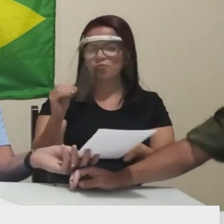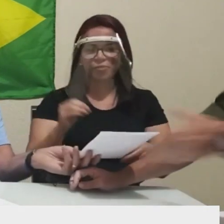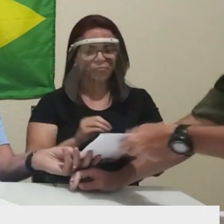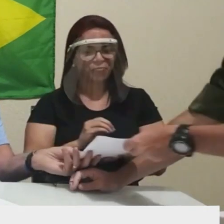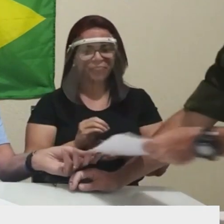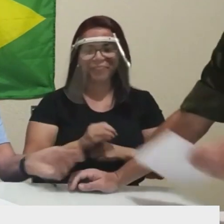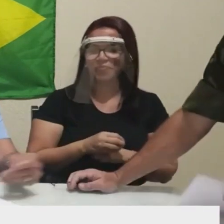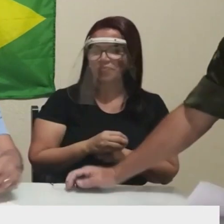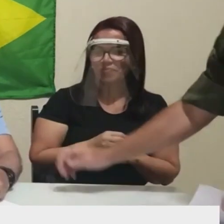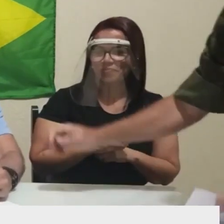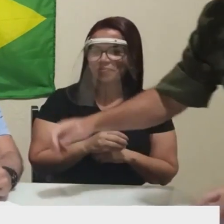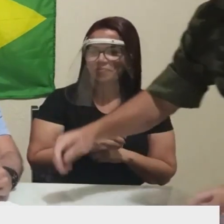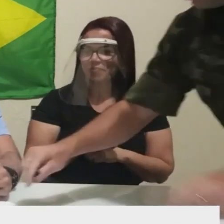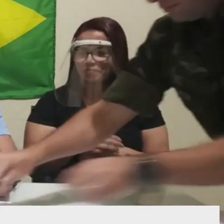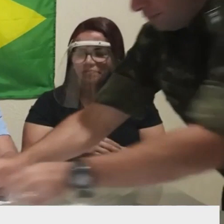menos. Menos um pouquinho?